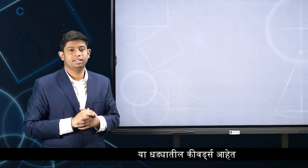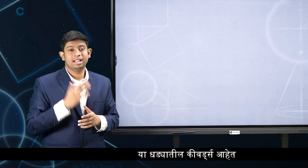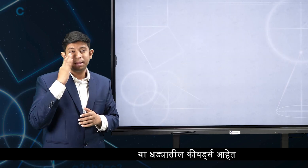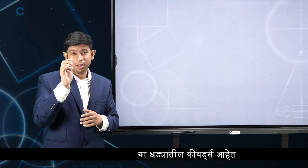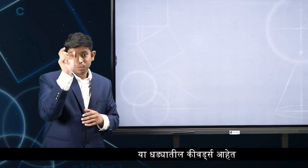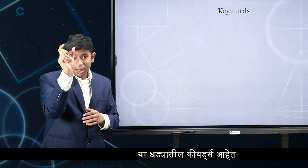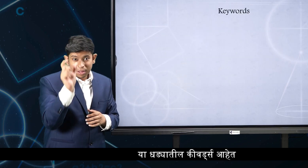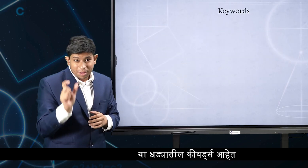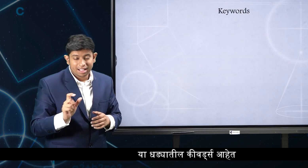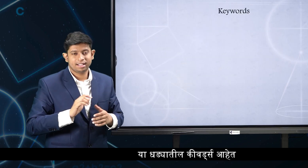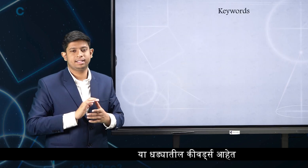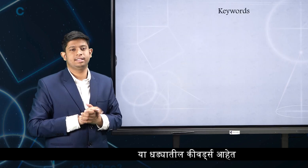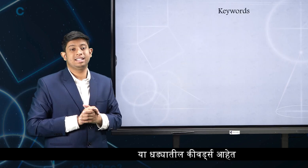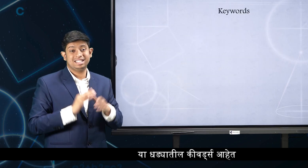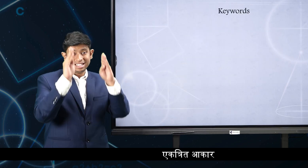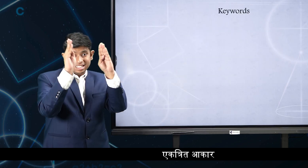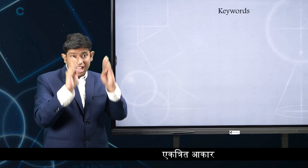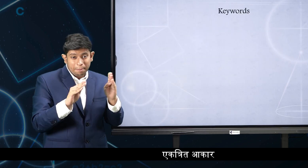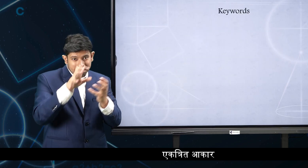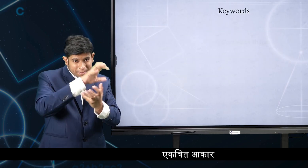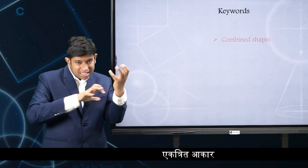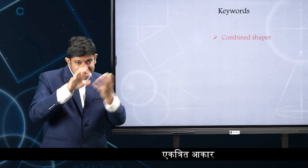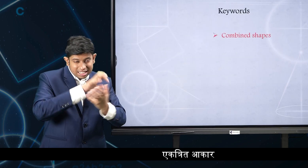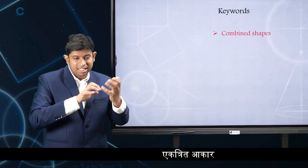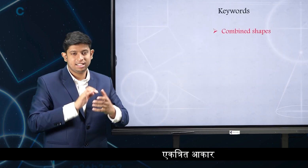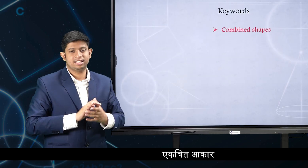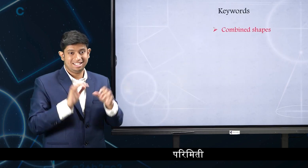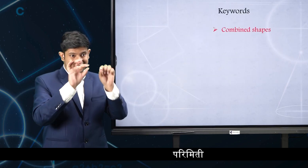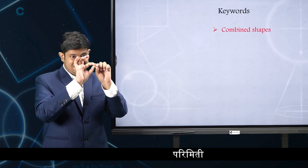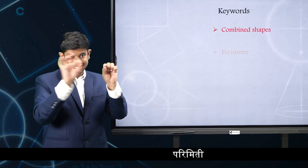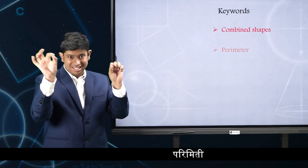या धड्यातले कीवर्ड असे आहेत: एकत्रित आकार, परिमिती,